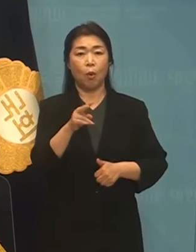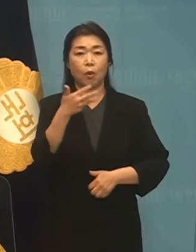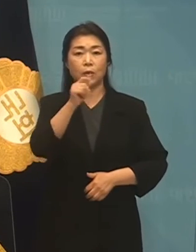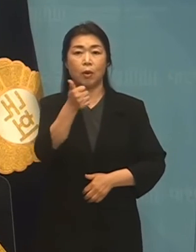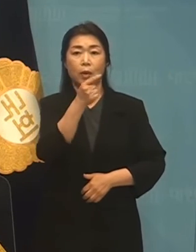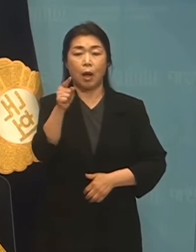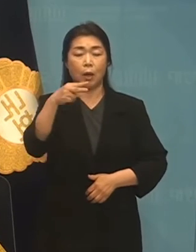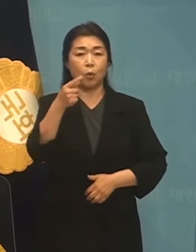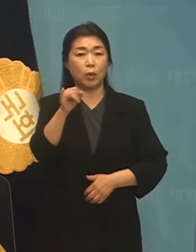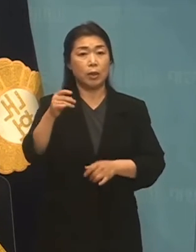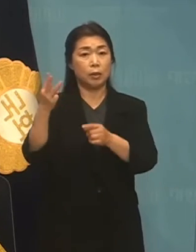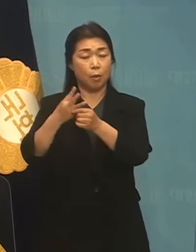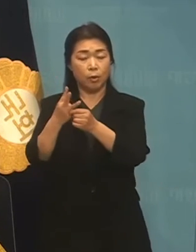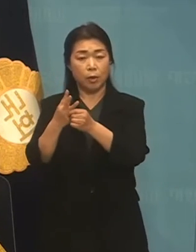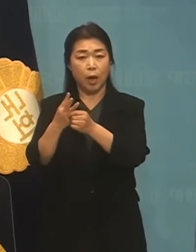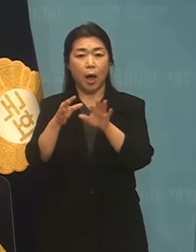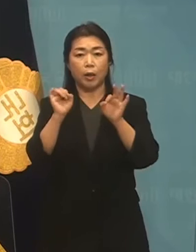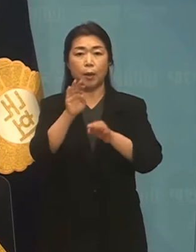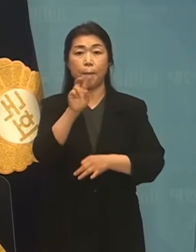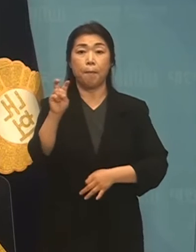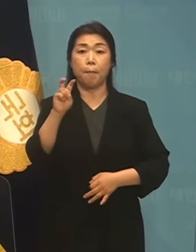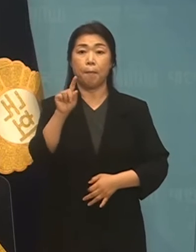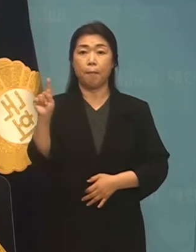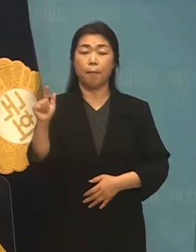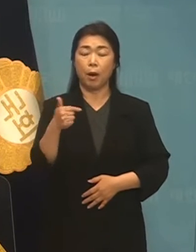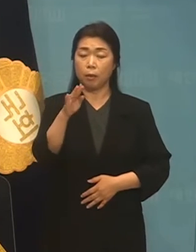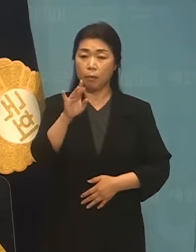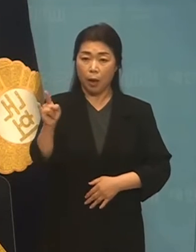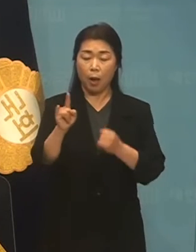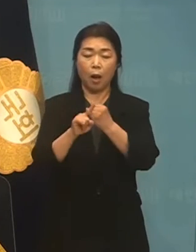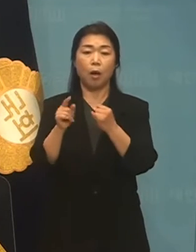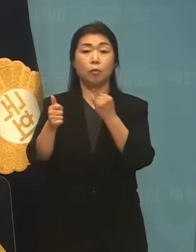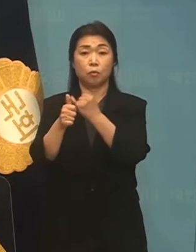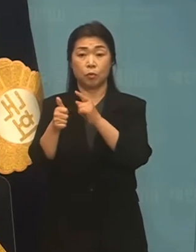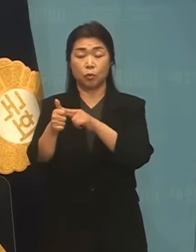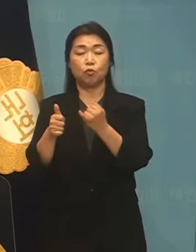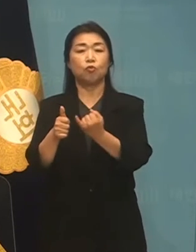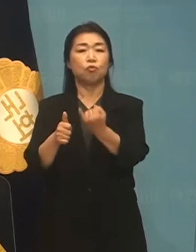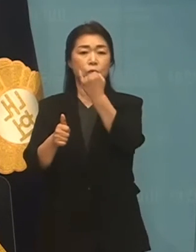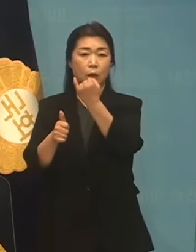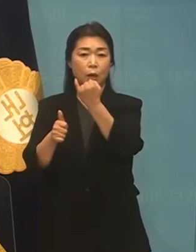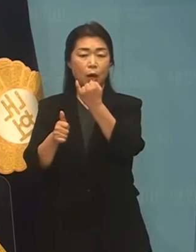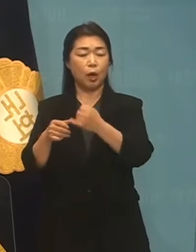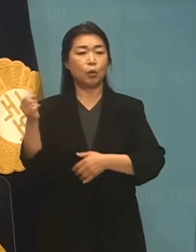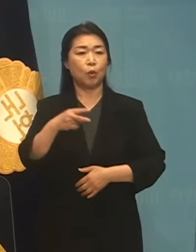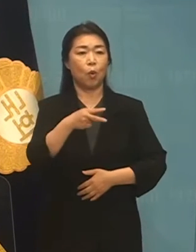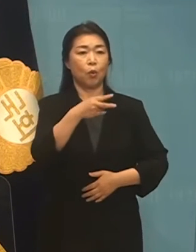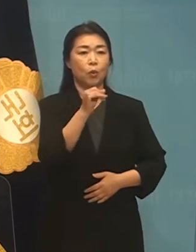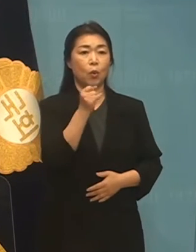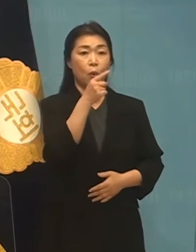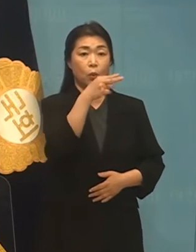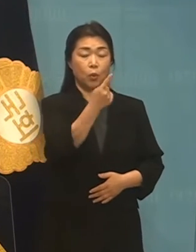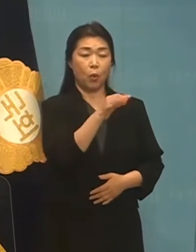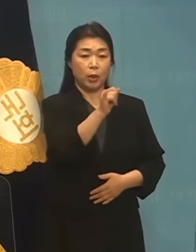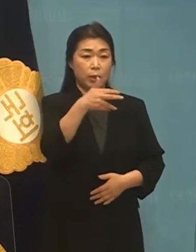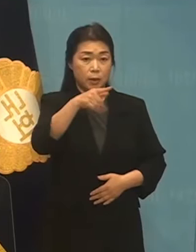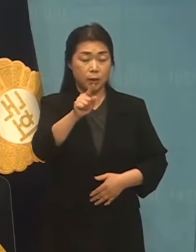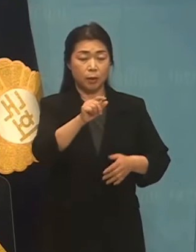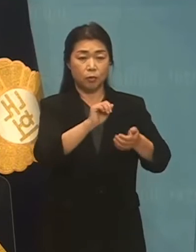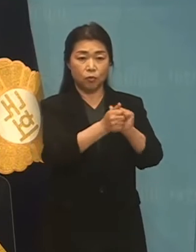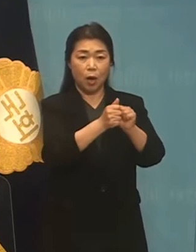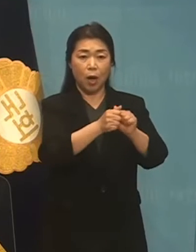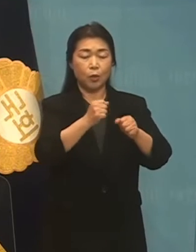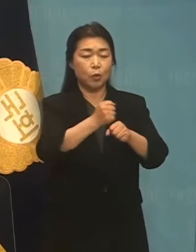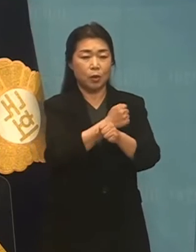3호 김만배 씨 누나 그리고 도이치모터스 주가 조작권으로 5억을 받고 있는 윤석열 배우자 김건희